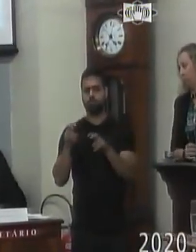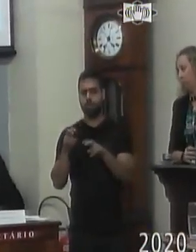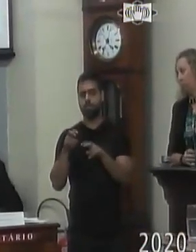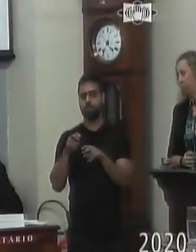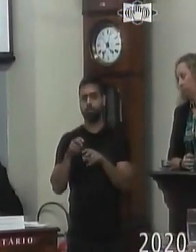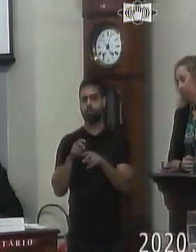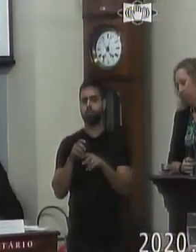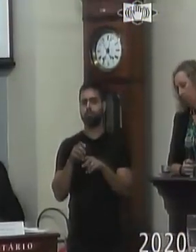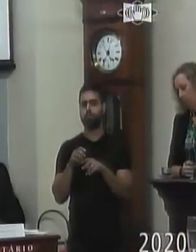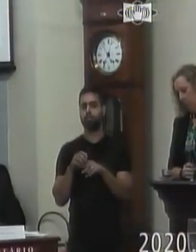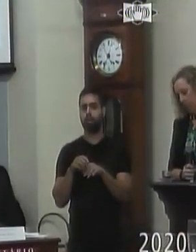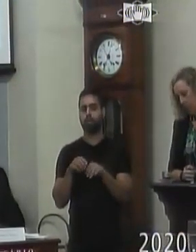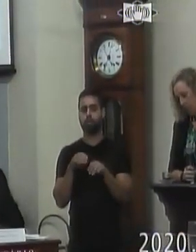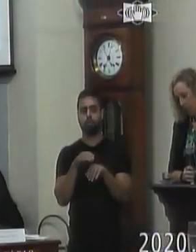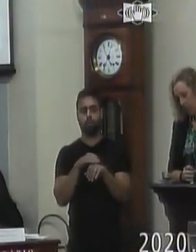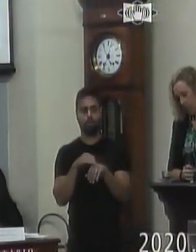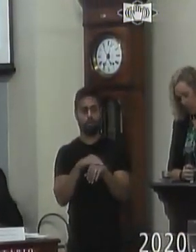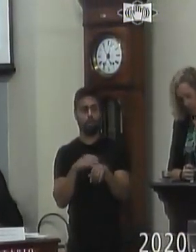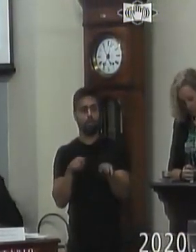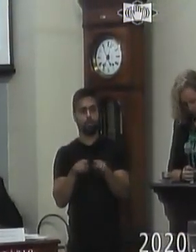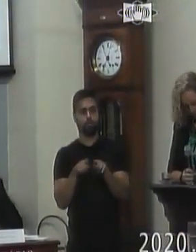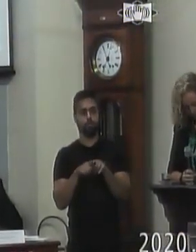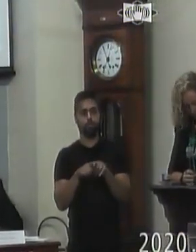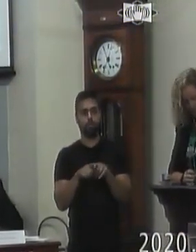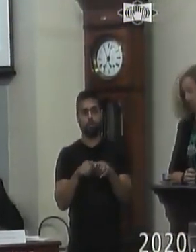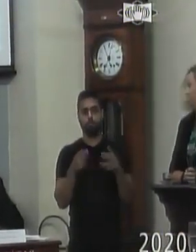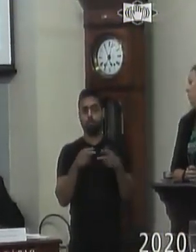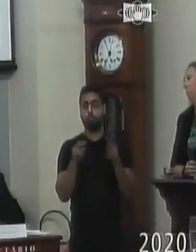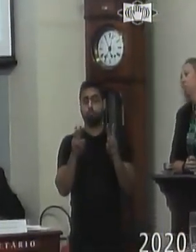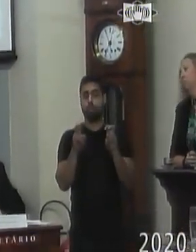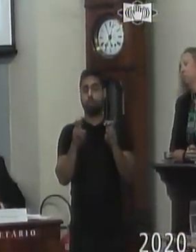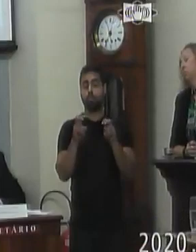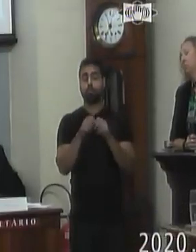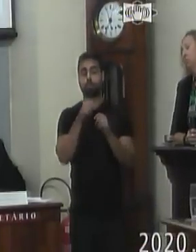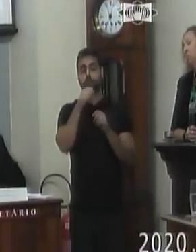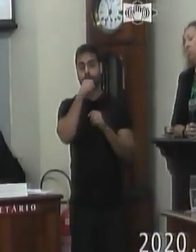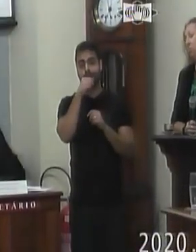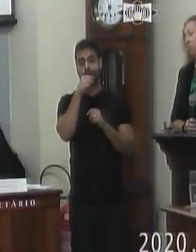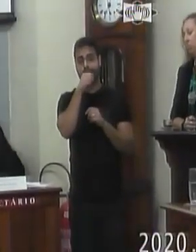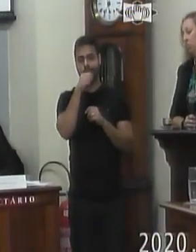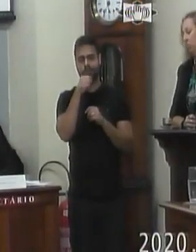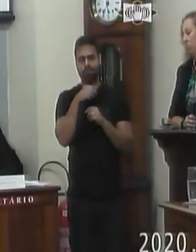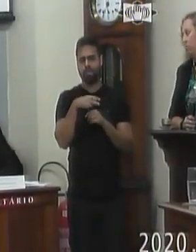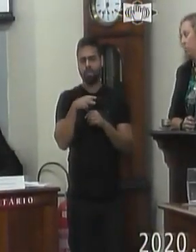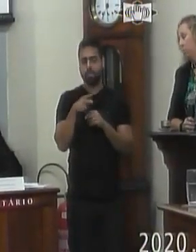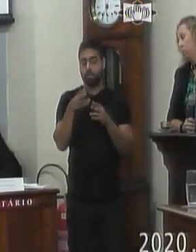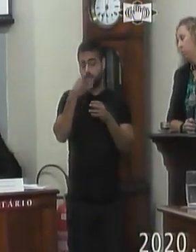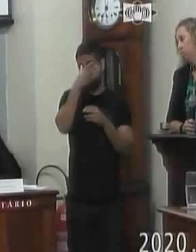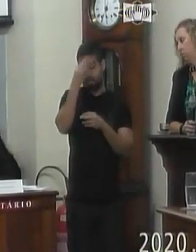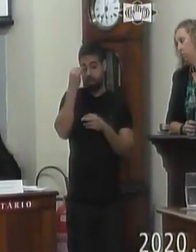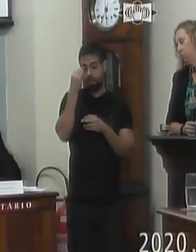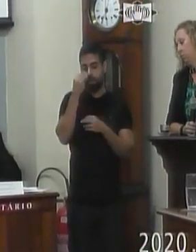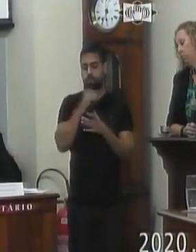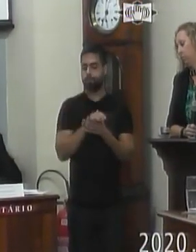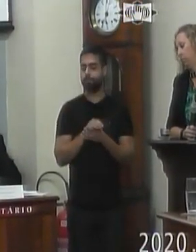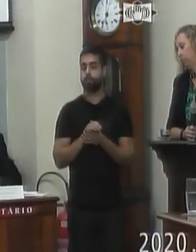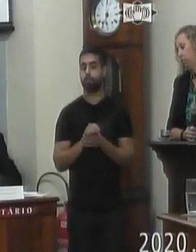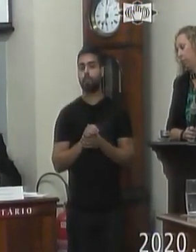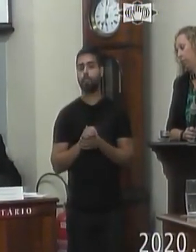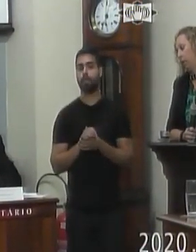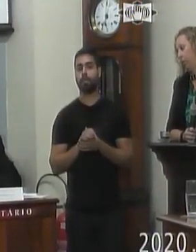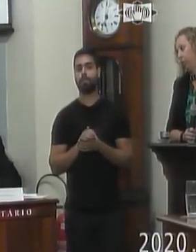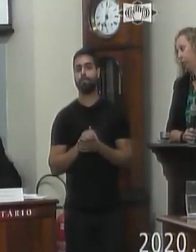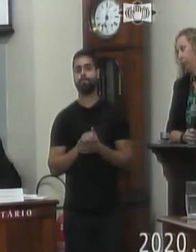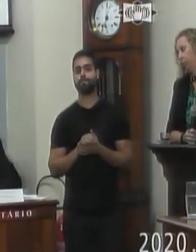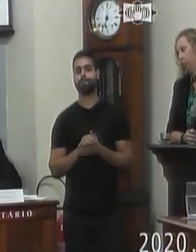abordados. Eu não poderia deixar também de abordar alguns assuntos que não passaram desapercebidos, mas acho que a gente pode dar a nossa contribuição.